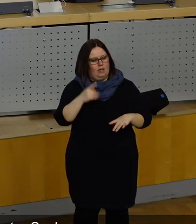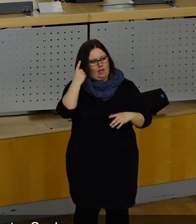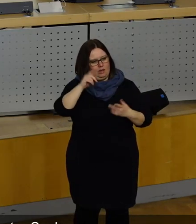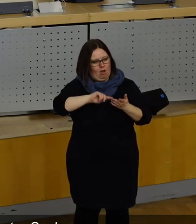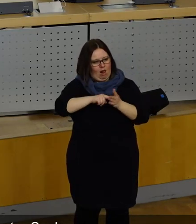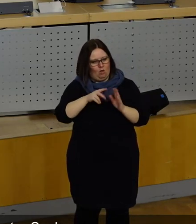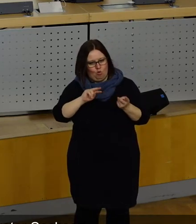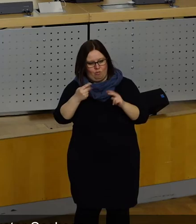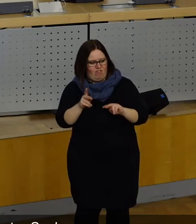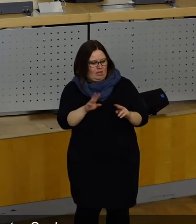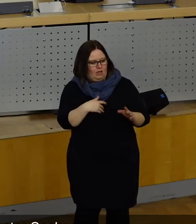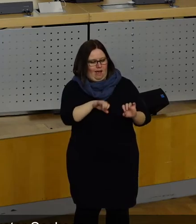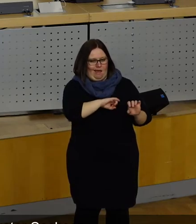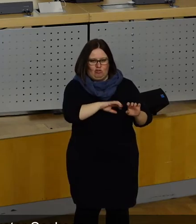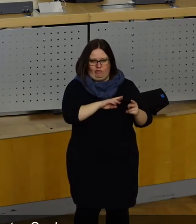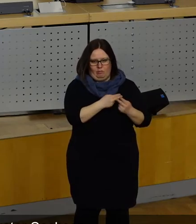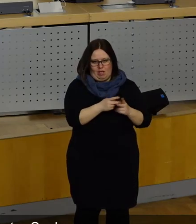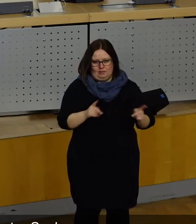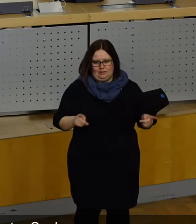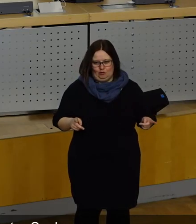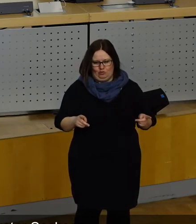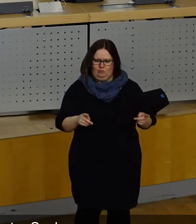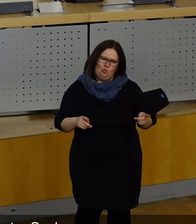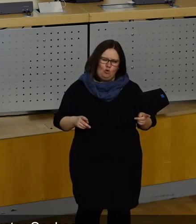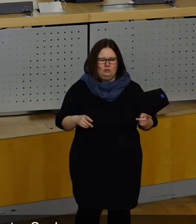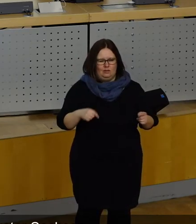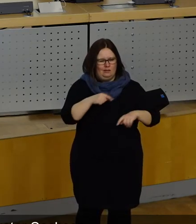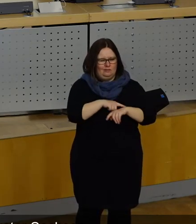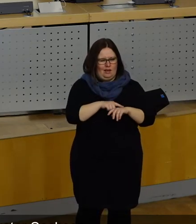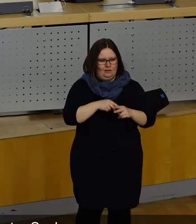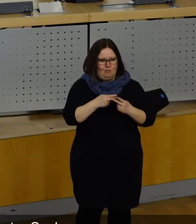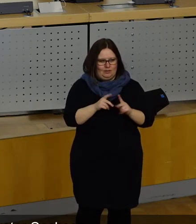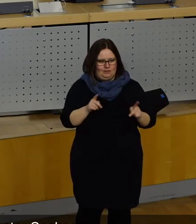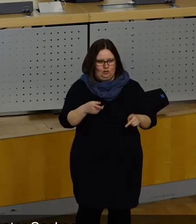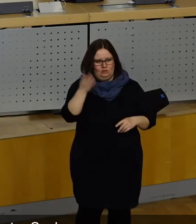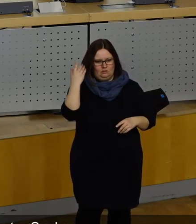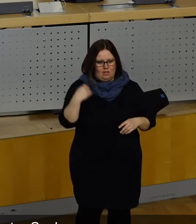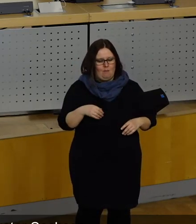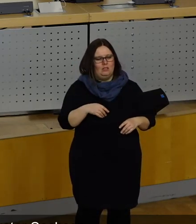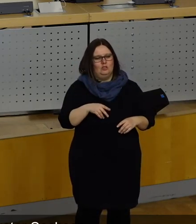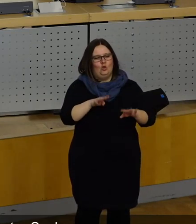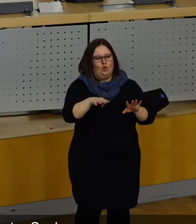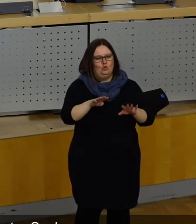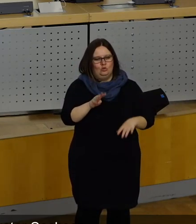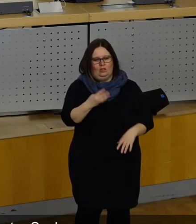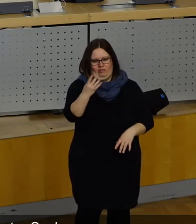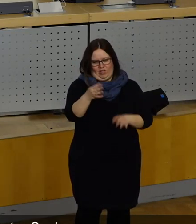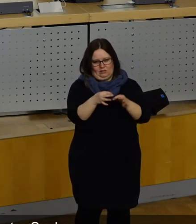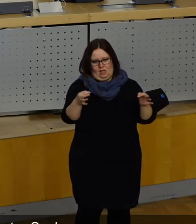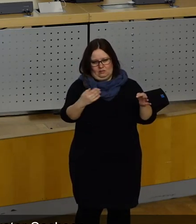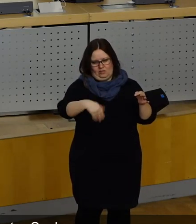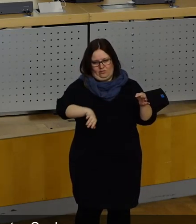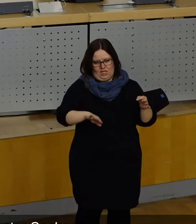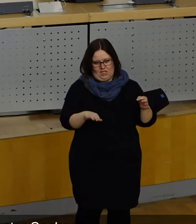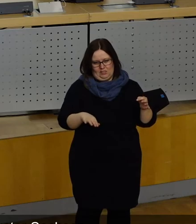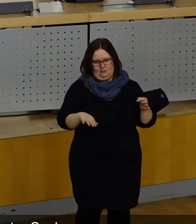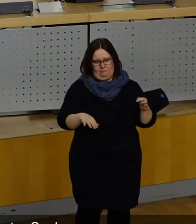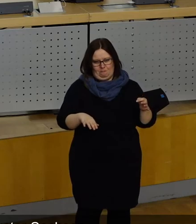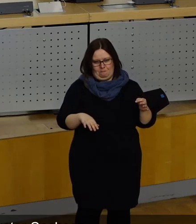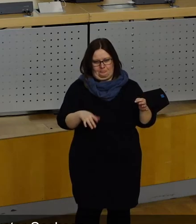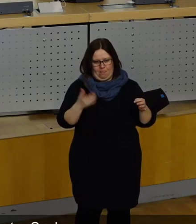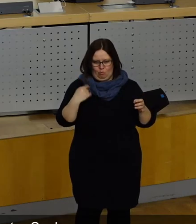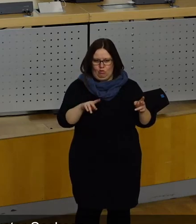wenn sie ihren Zweck nicht mehr erfüllen. Das klingt sicherlich zeitgenössisch, das hat Cornelius Gurlitt 1904 gesagt, der Großvater des